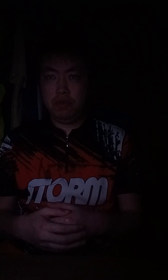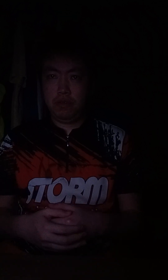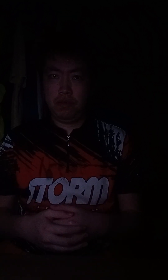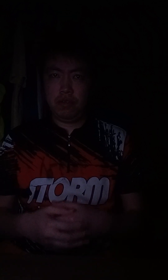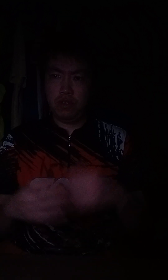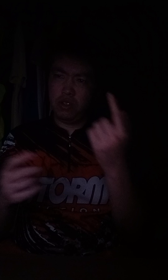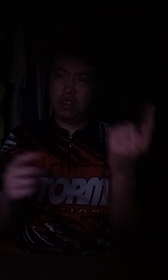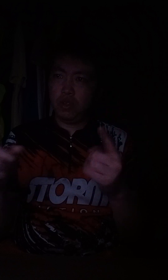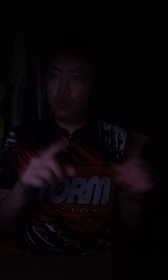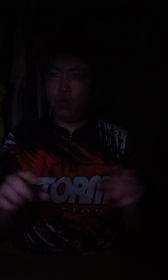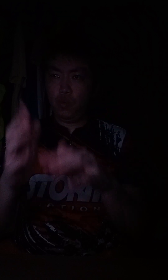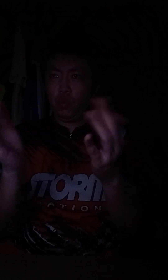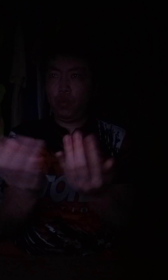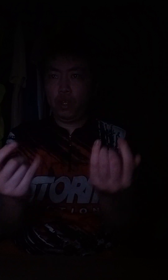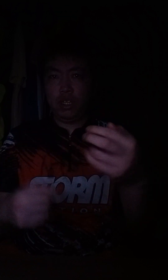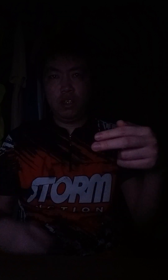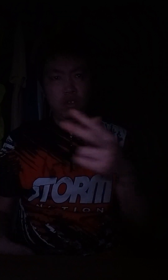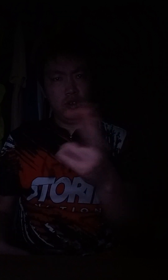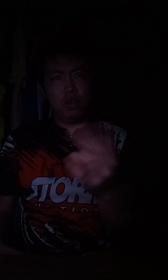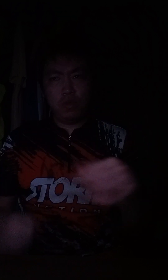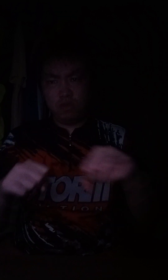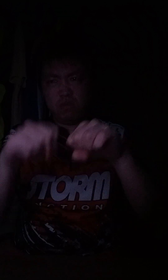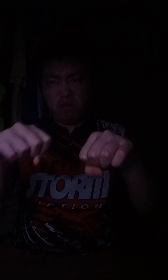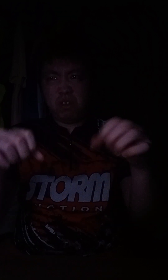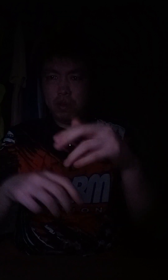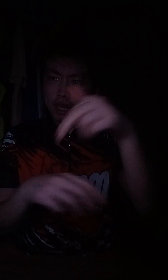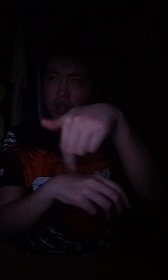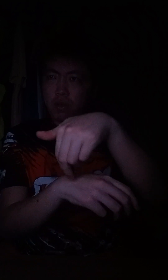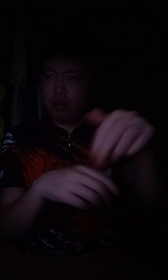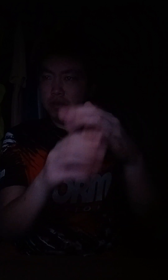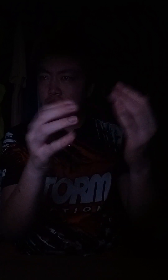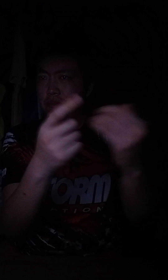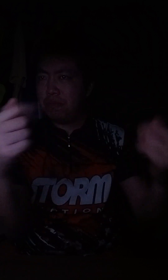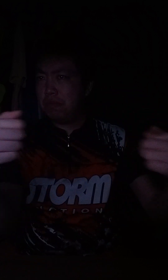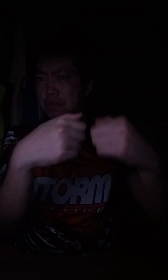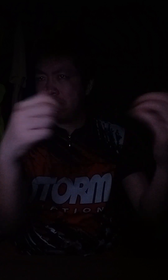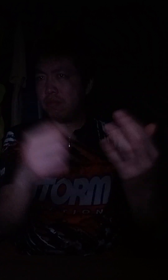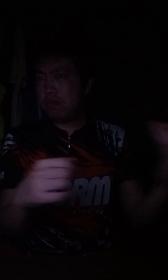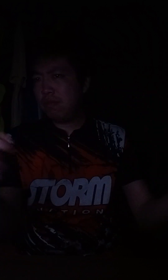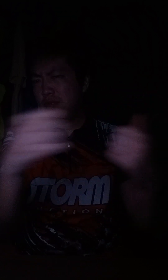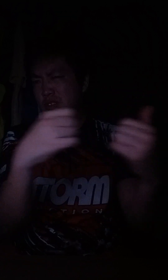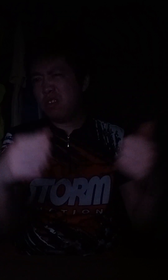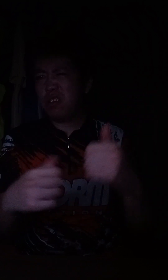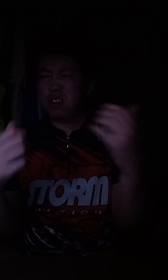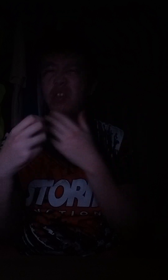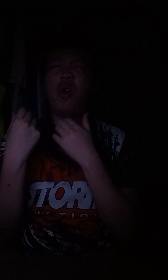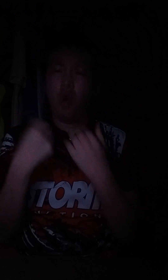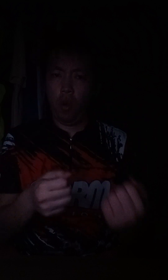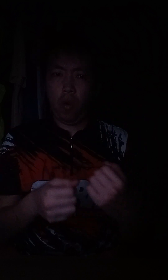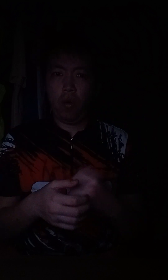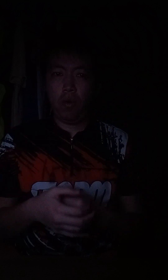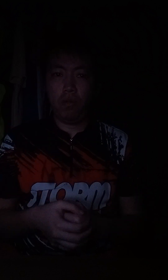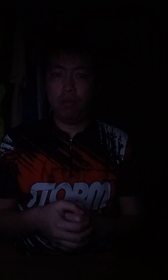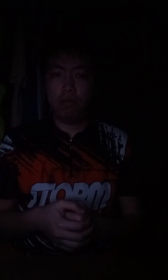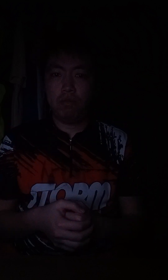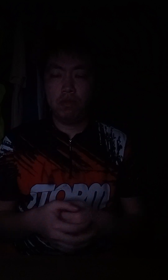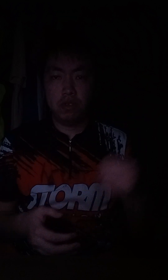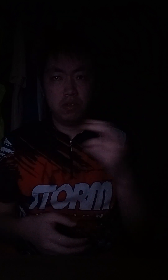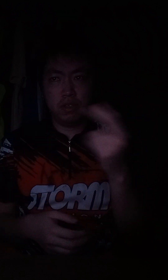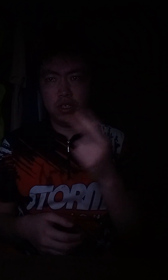어제 경기도 성남에서 한 오토바이 배달원이 신호를 무시하고 달린 버스에 부딪혀 목숨을 잃었습니다. 그런데 알고 보니